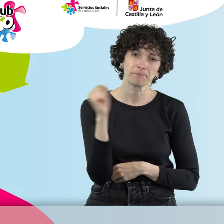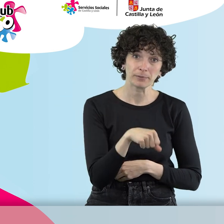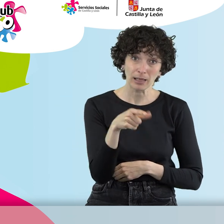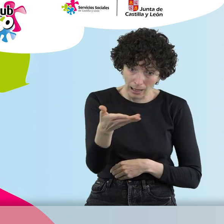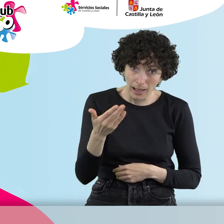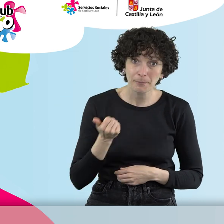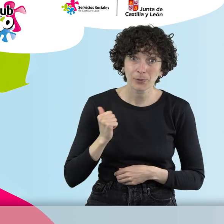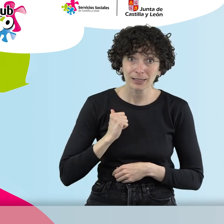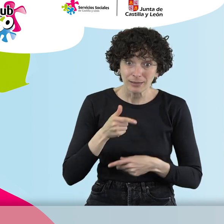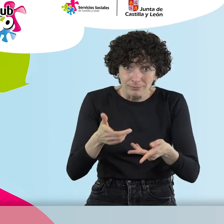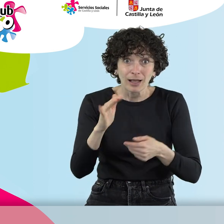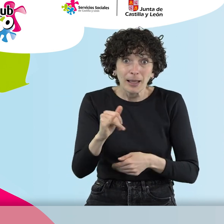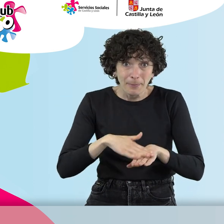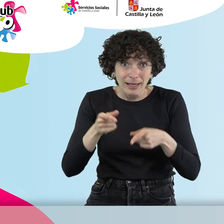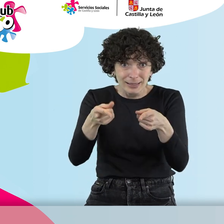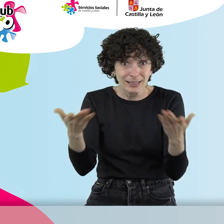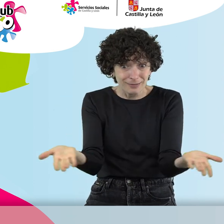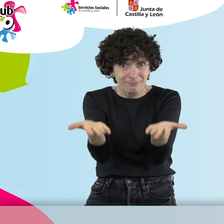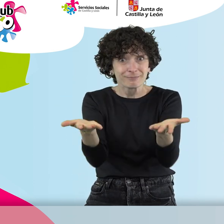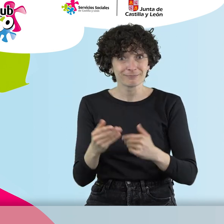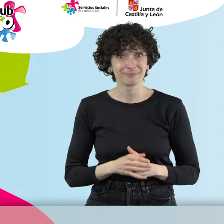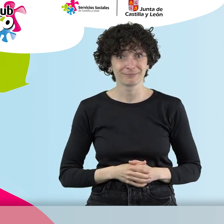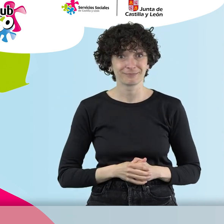Aprovéchalas, están ahí para ti.